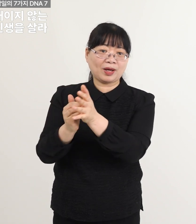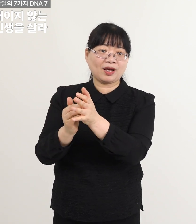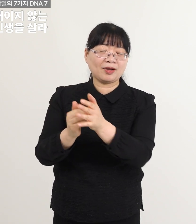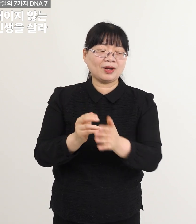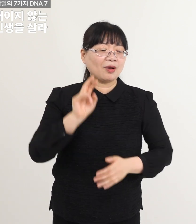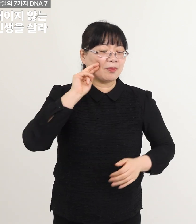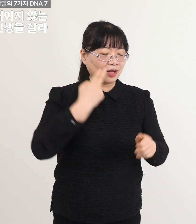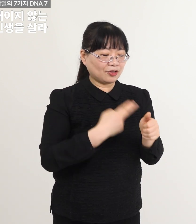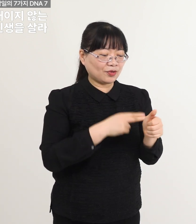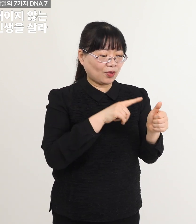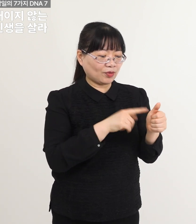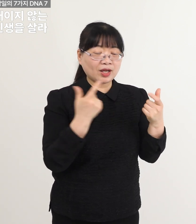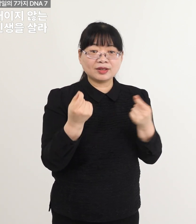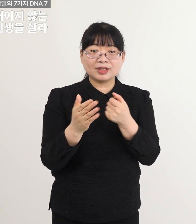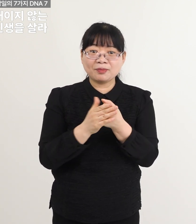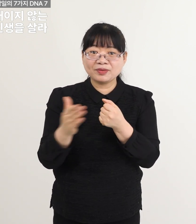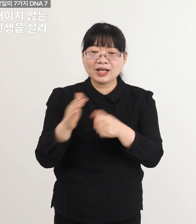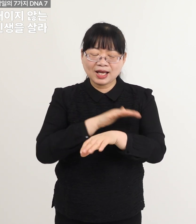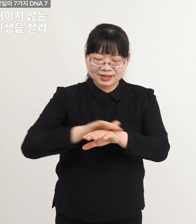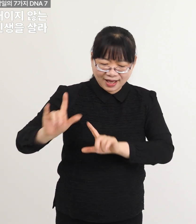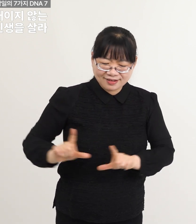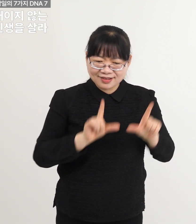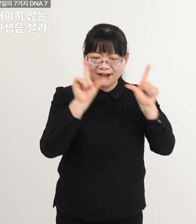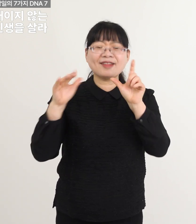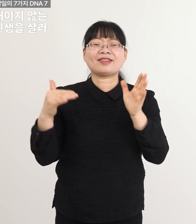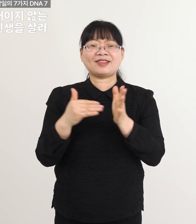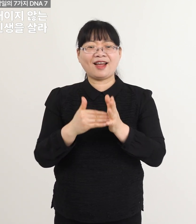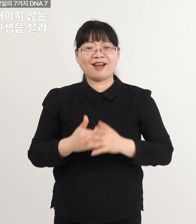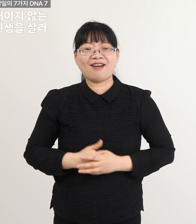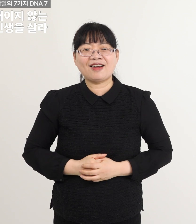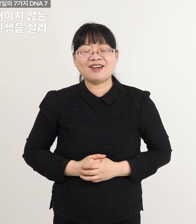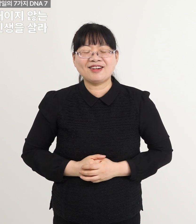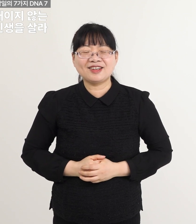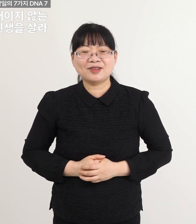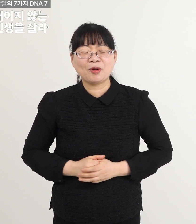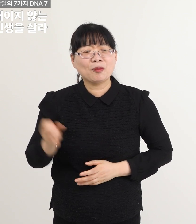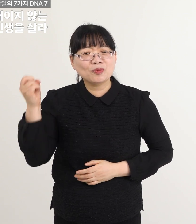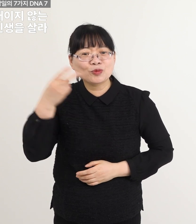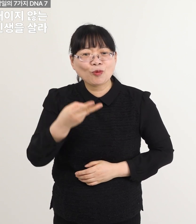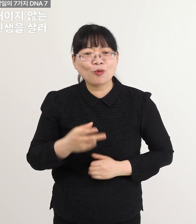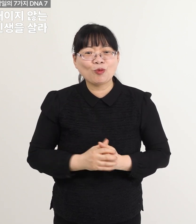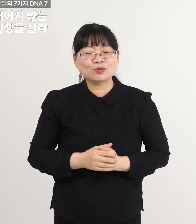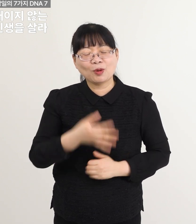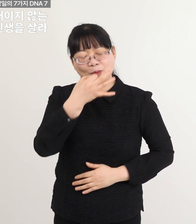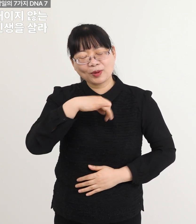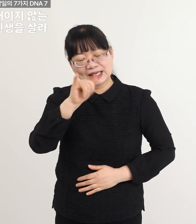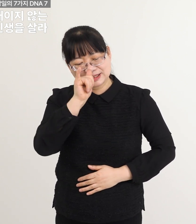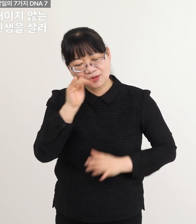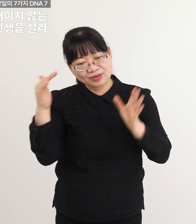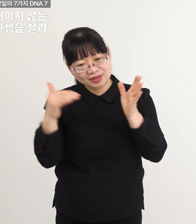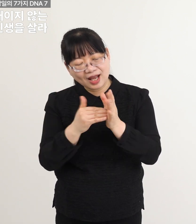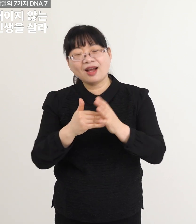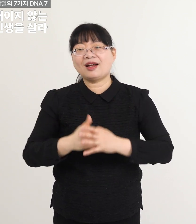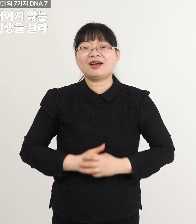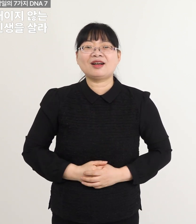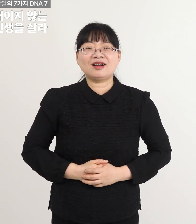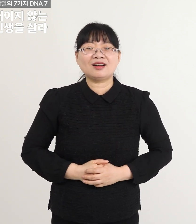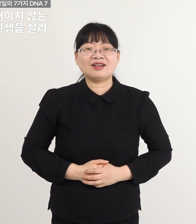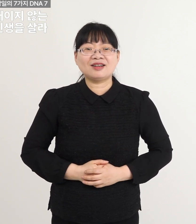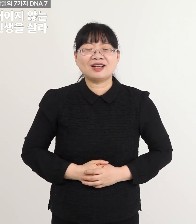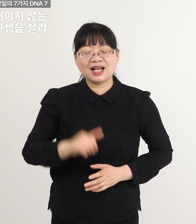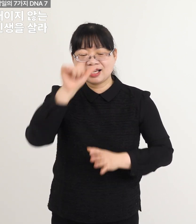바울이 그래서 뭐 잘 살았다든지 또 보람이 있었다든지